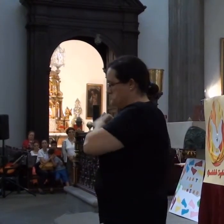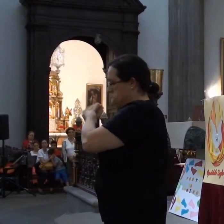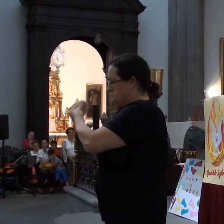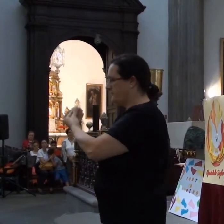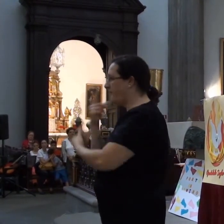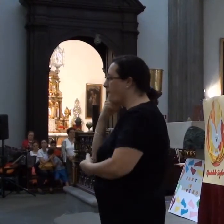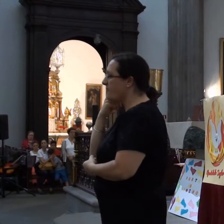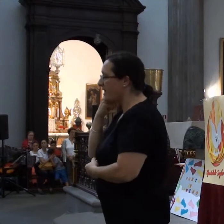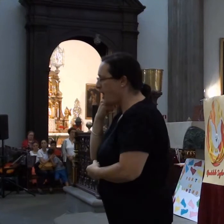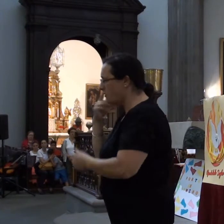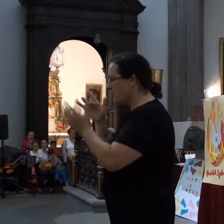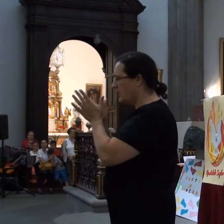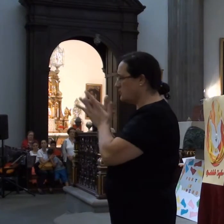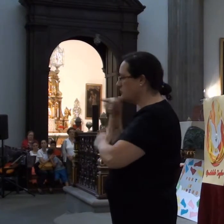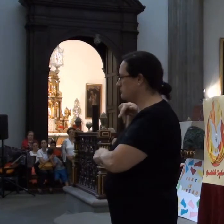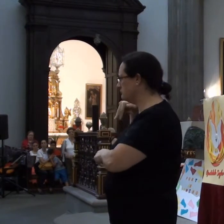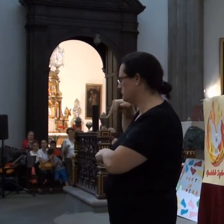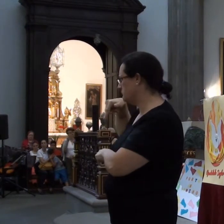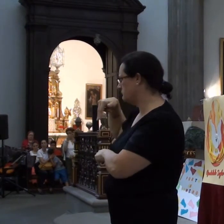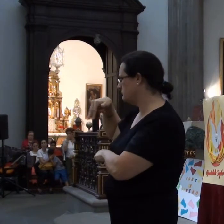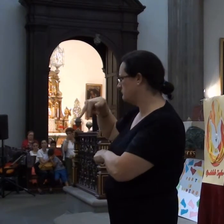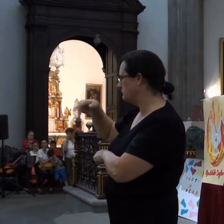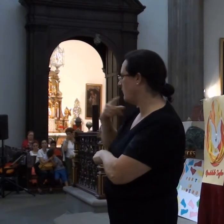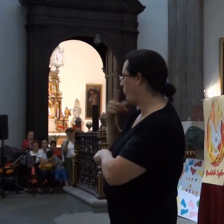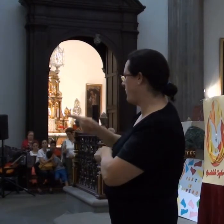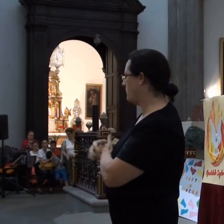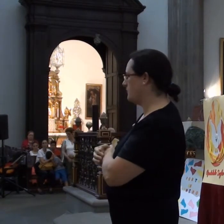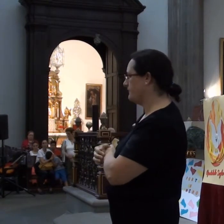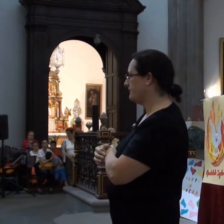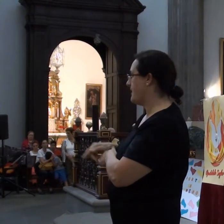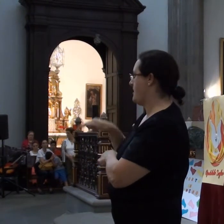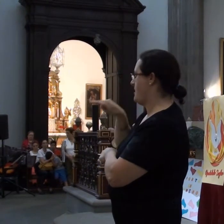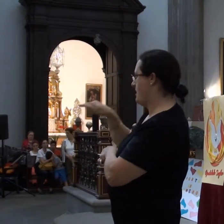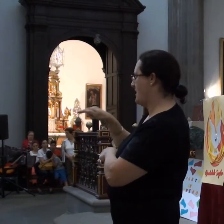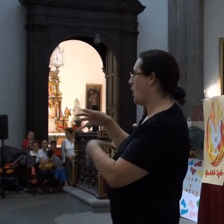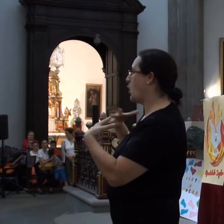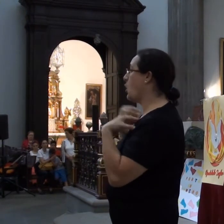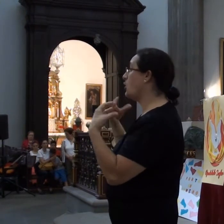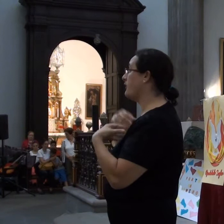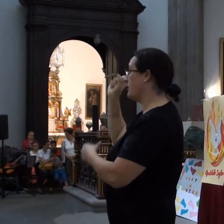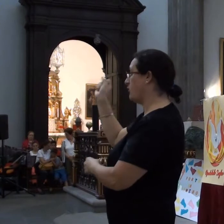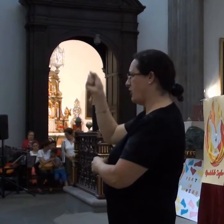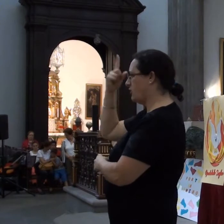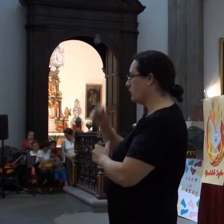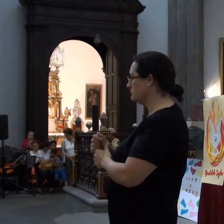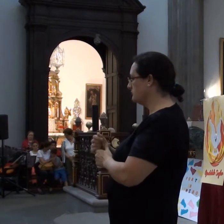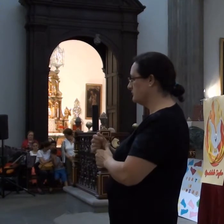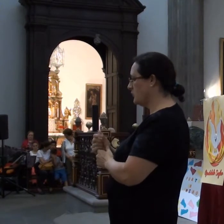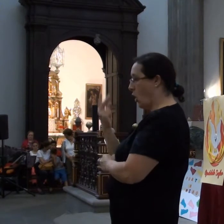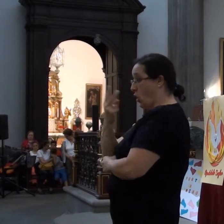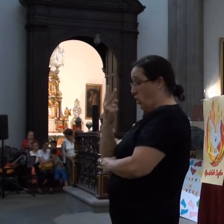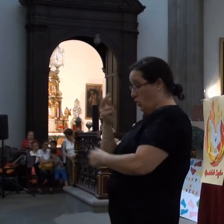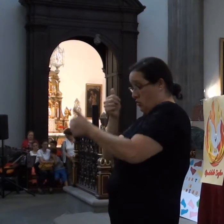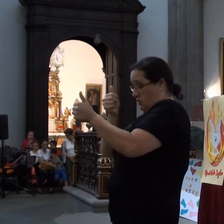fijándose en Jesús que pasaba dijo he aquí el cordero de Dios los dos